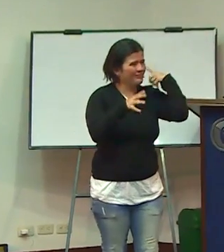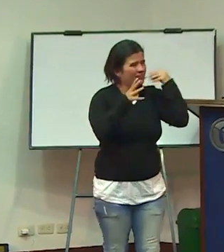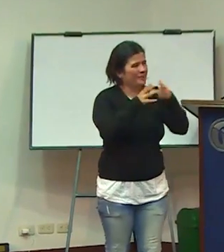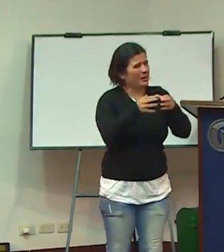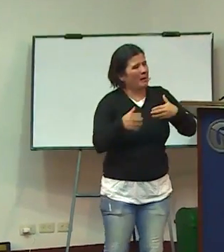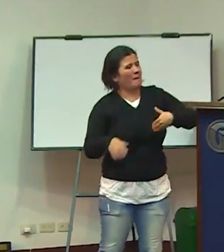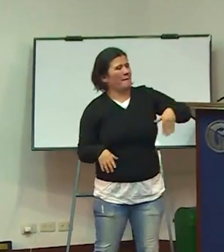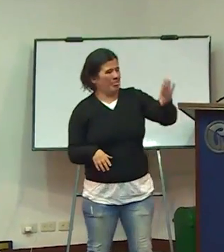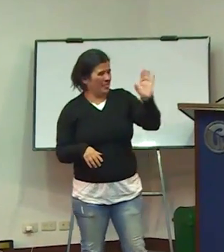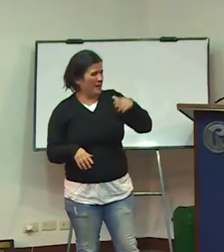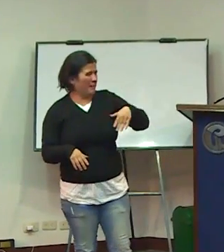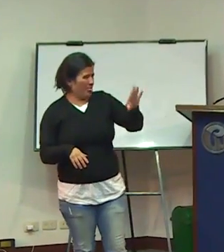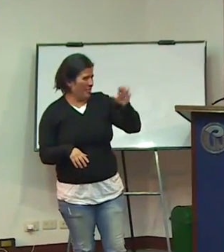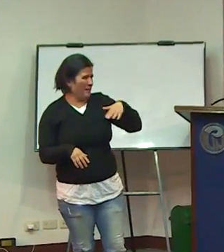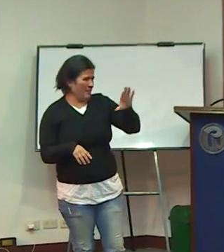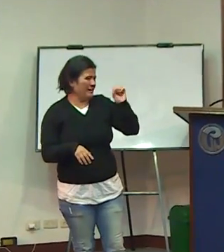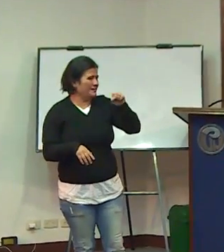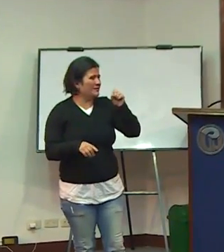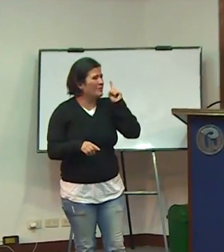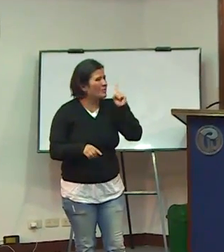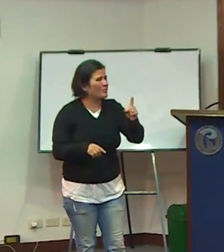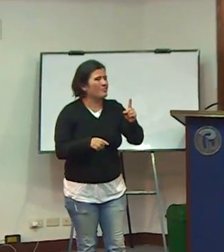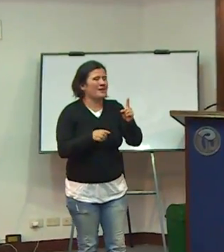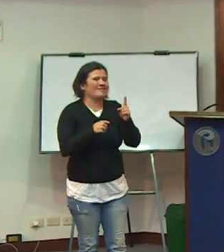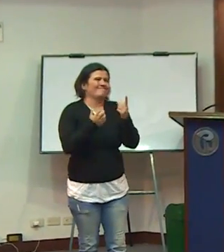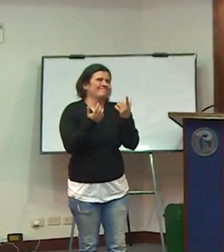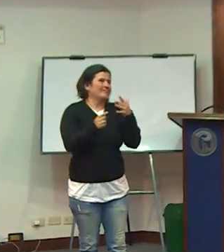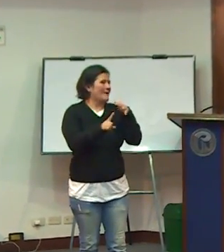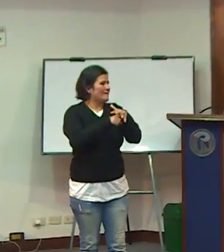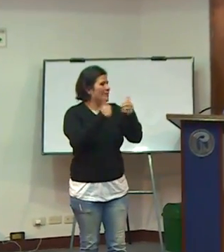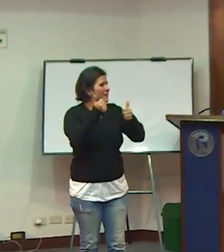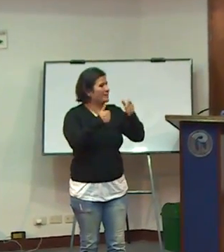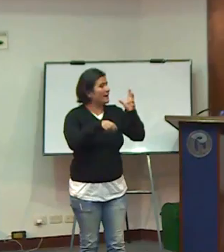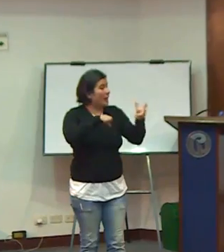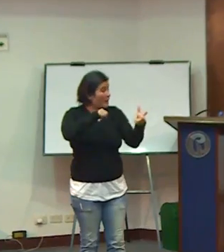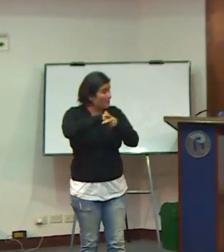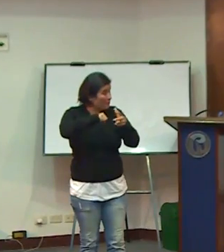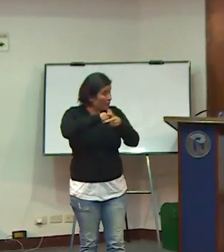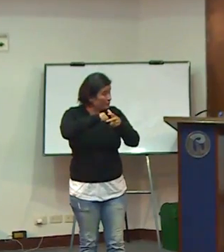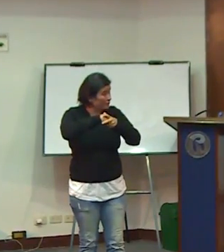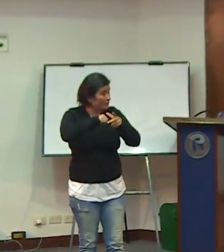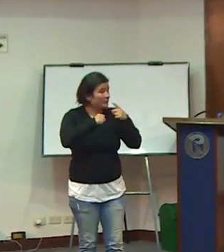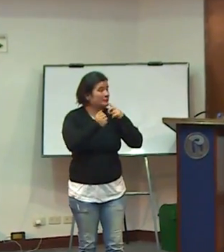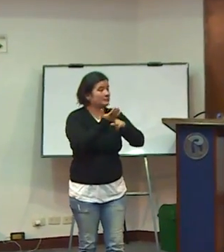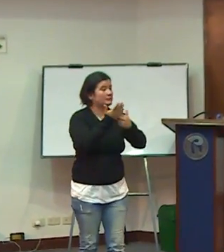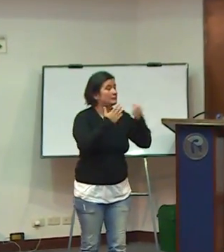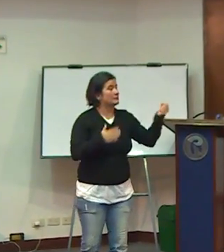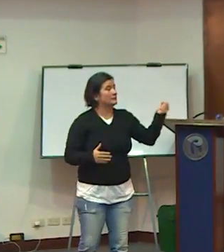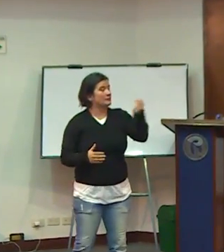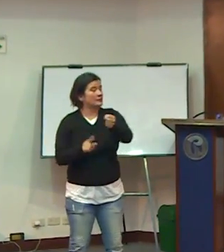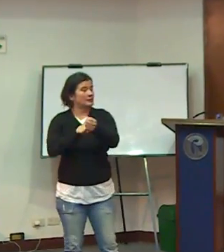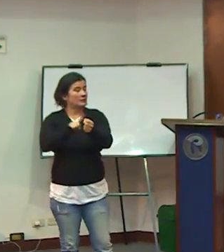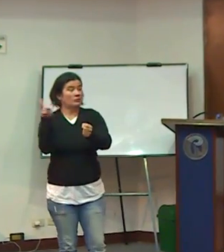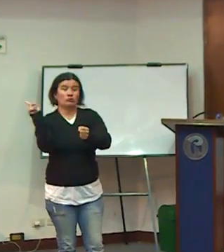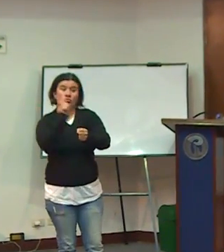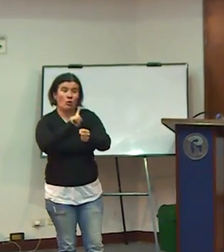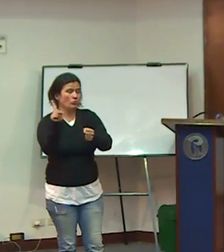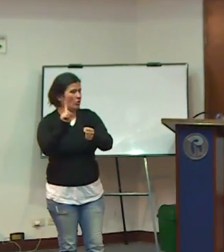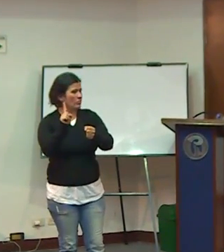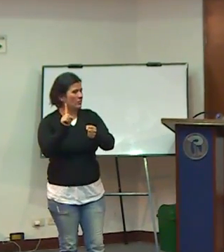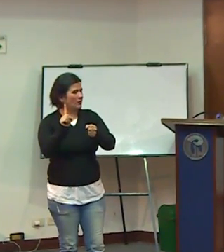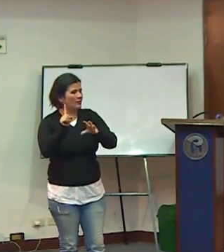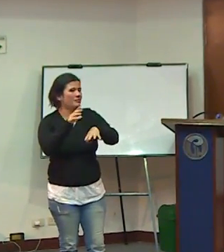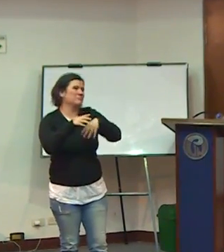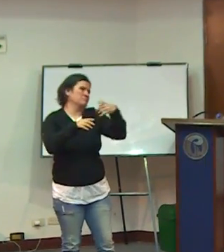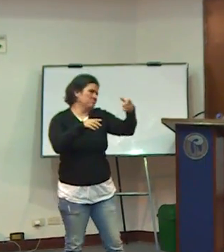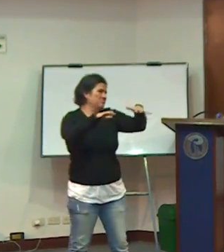a las asambleas, que las personas sordas no participamos, yo creo que es más que todo por el tema de, en el